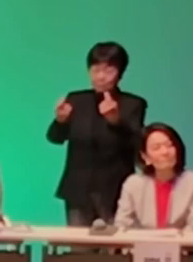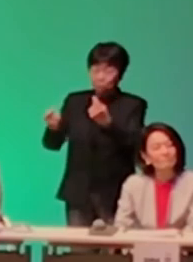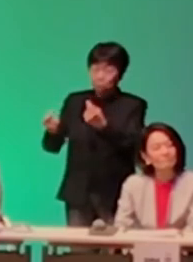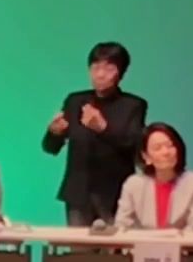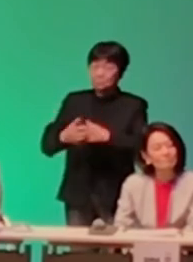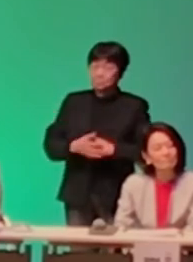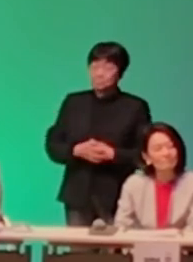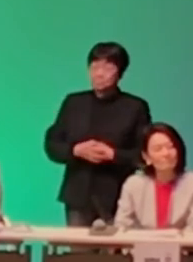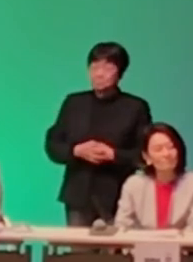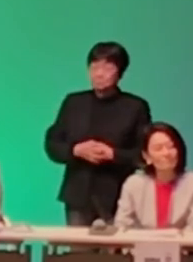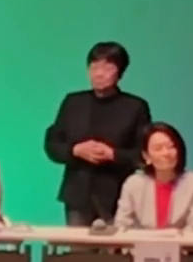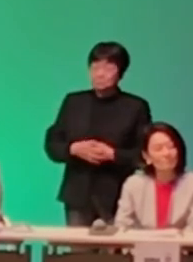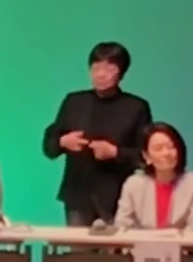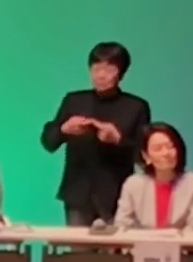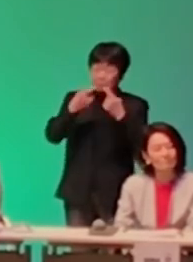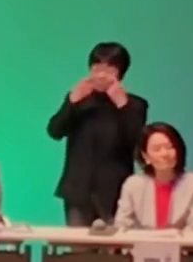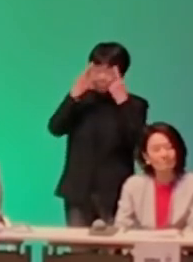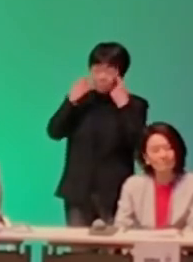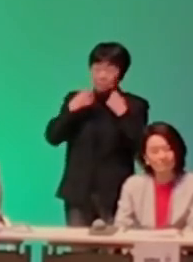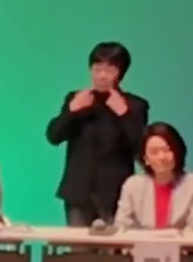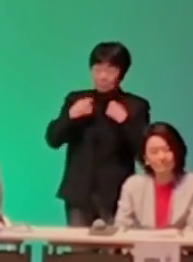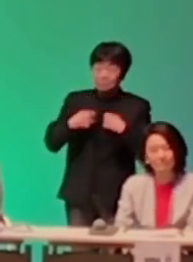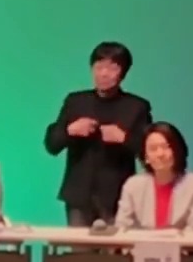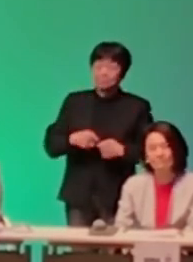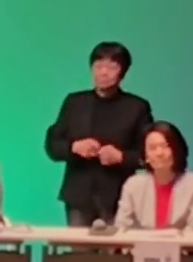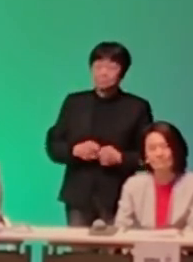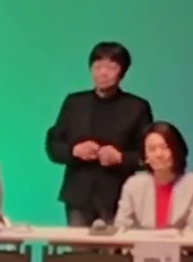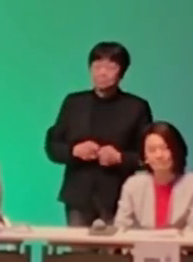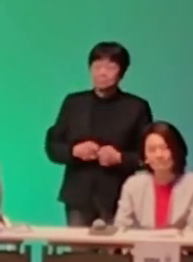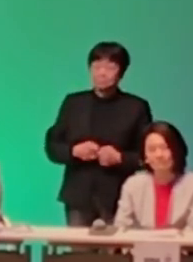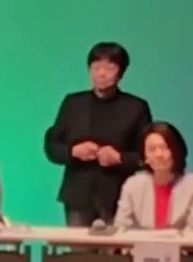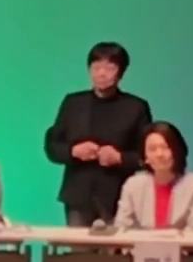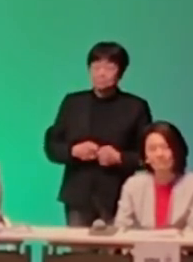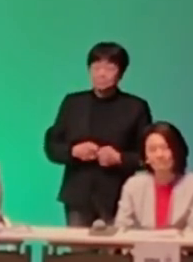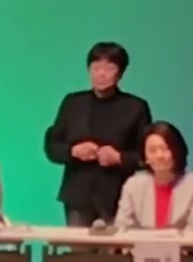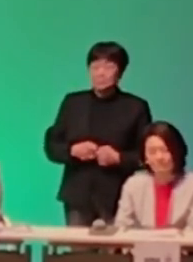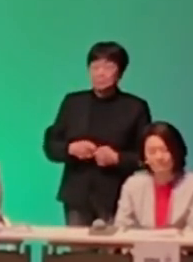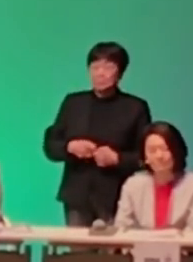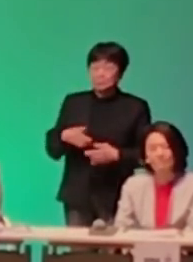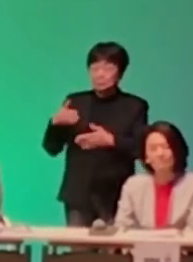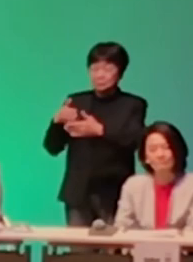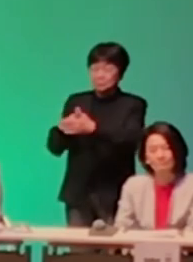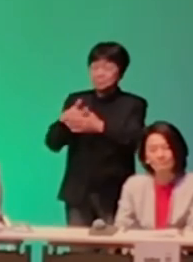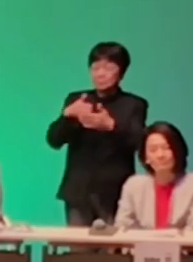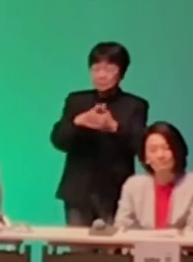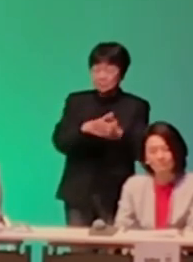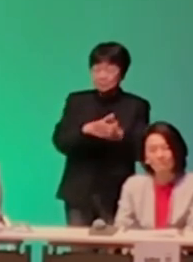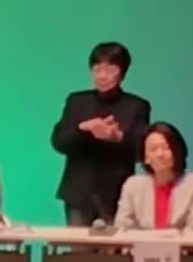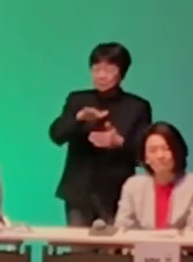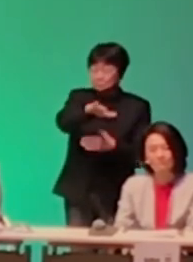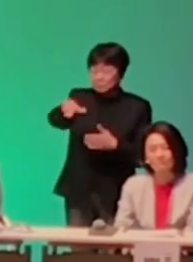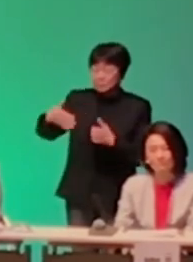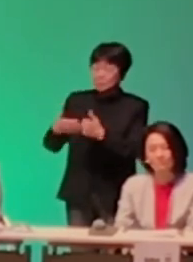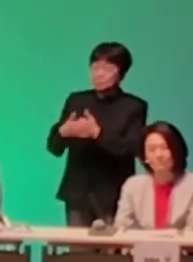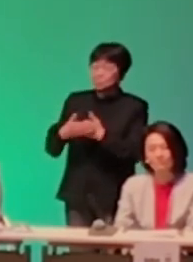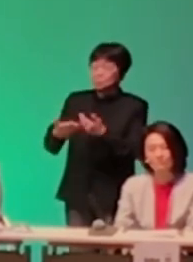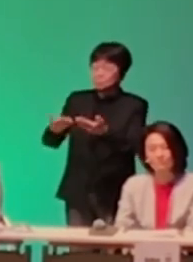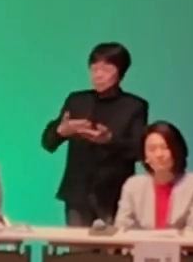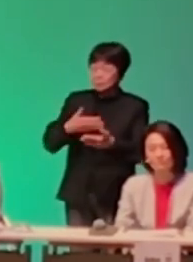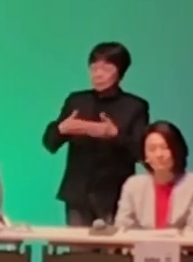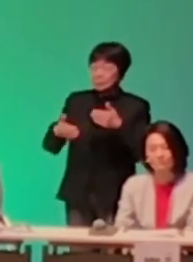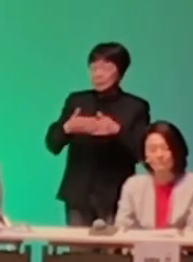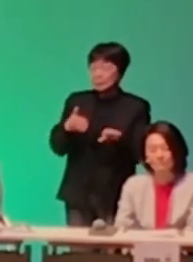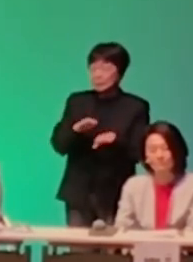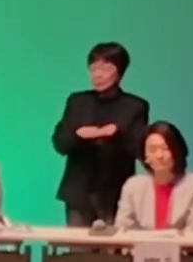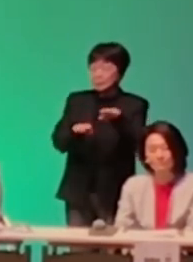やっぱりそれぞれ私たちいろんな意味でいろいろぶち当たったり誰かにサポートしてもらったりっていうことを経験する中